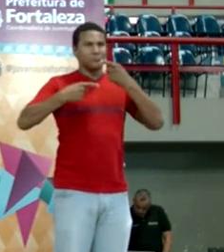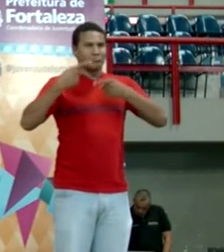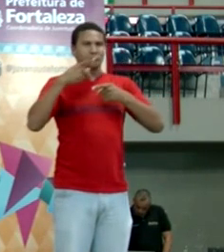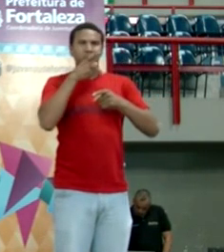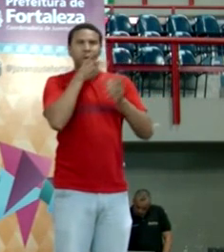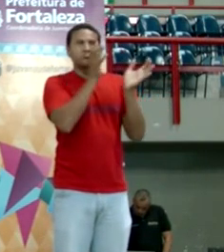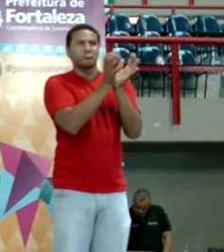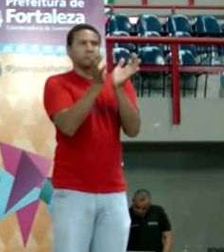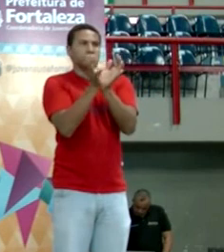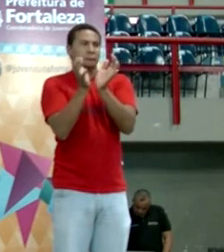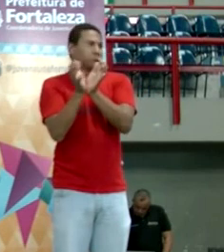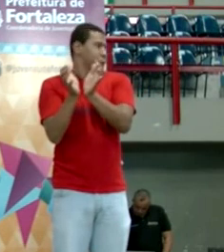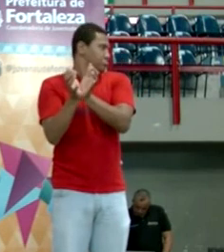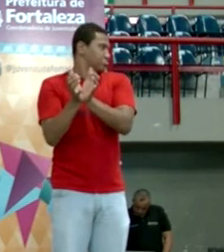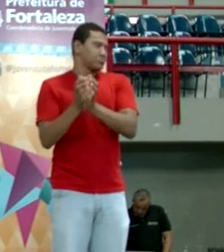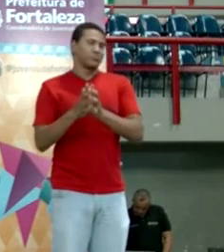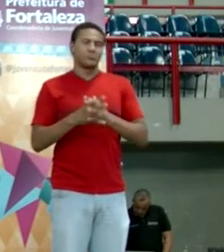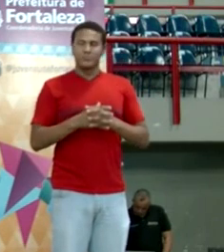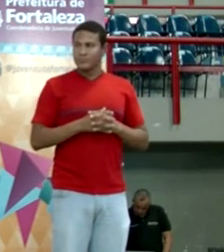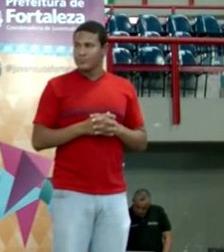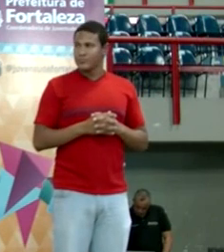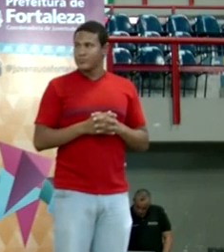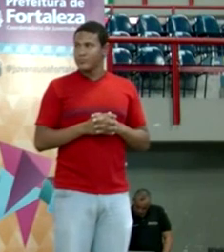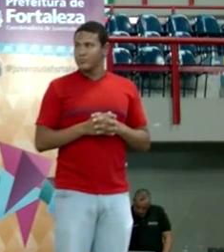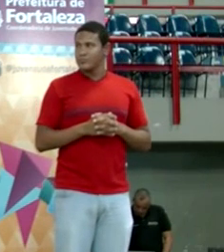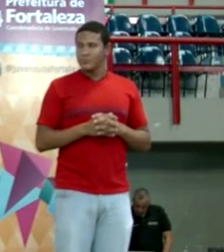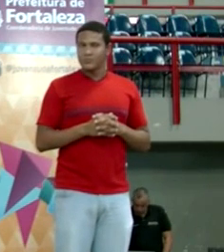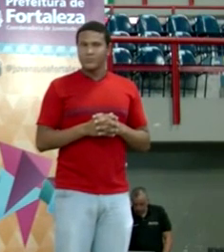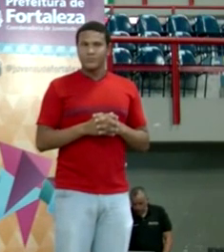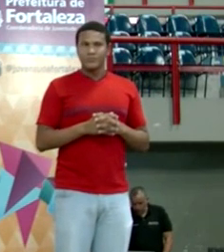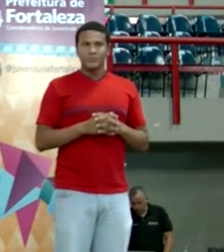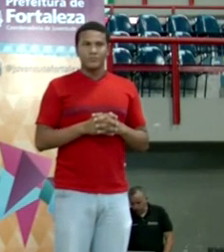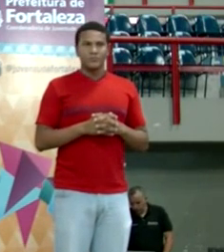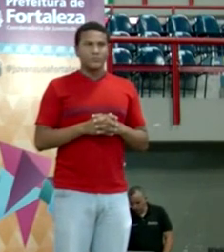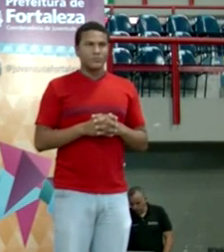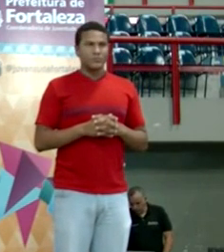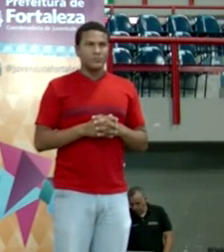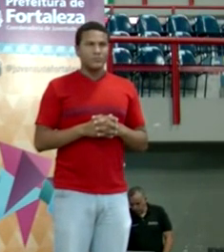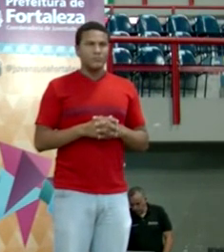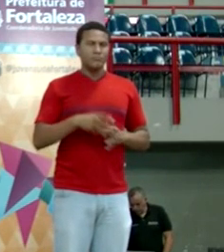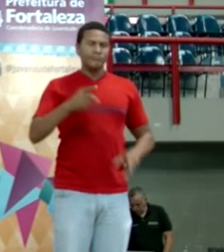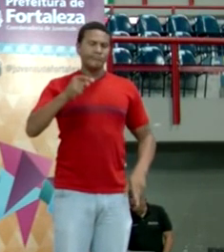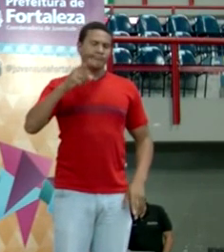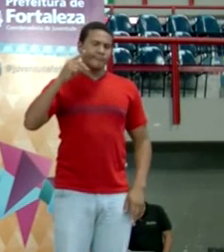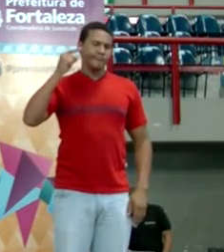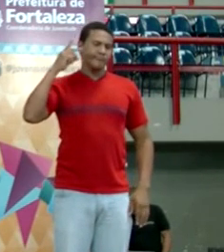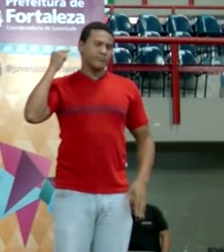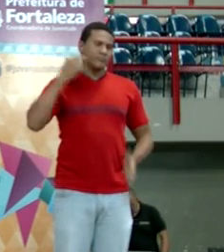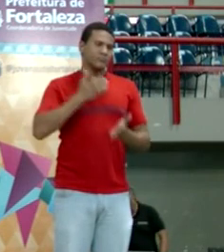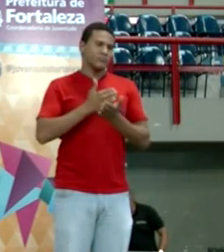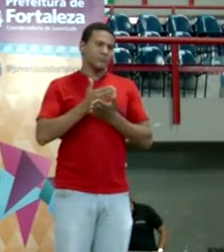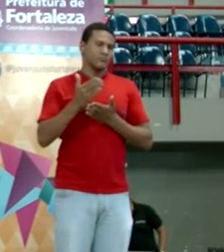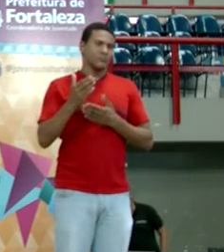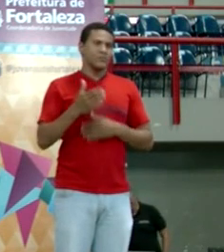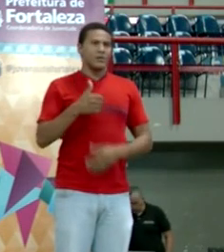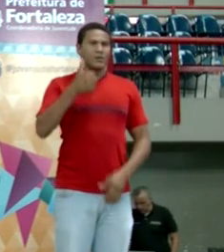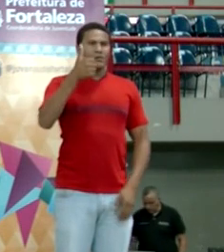A Inglaterra é monarquia parlamentarista desde